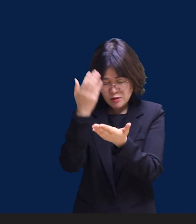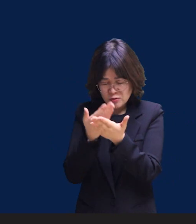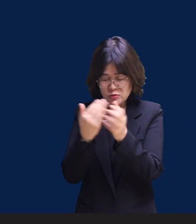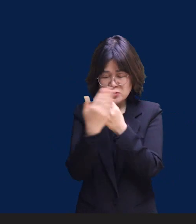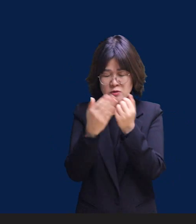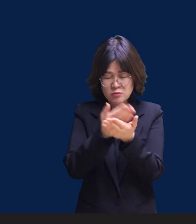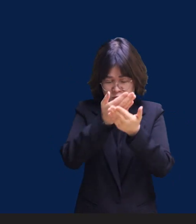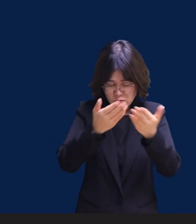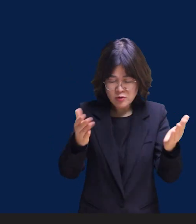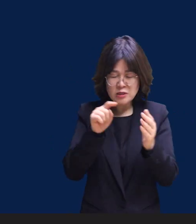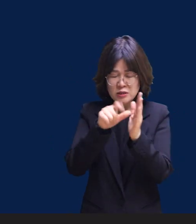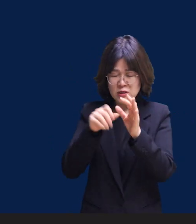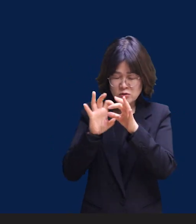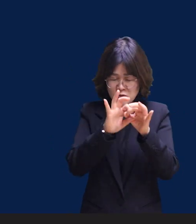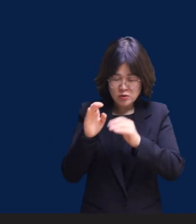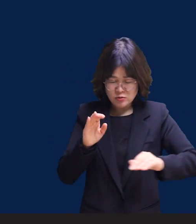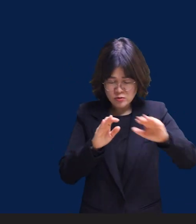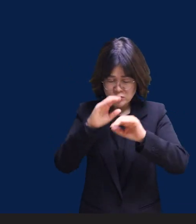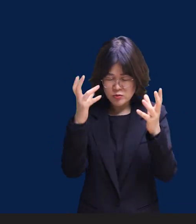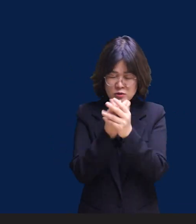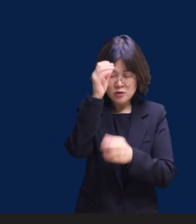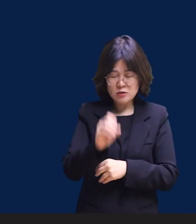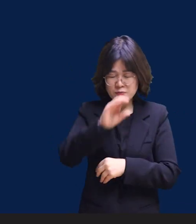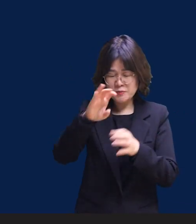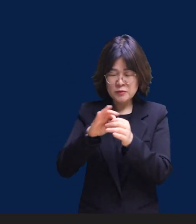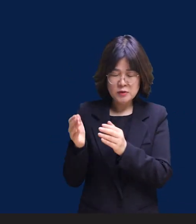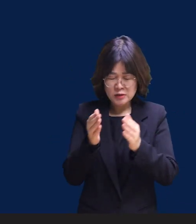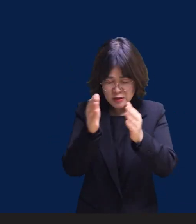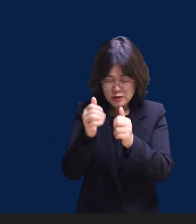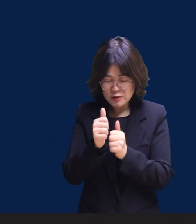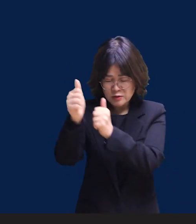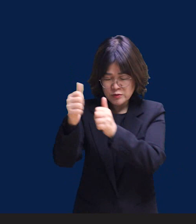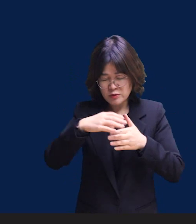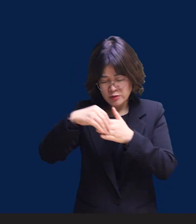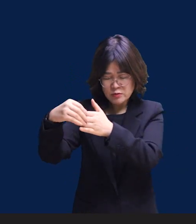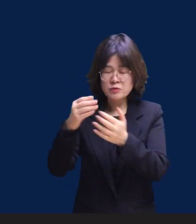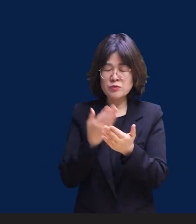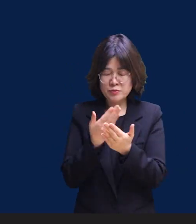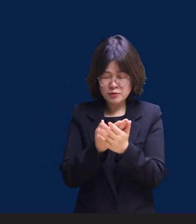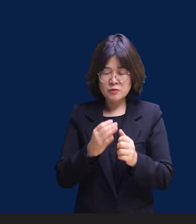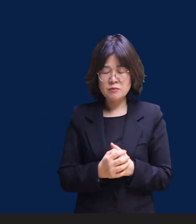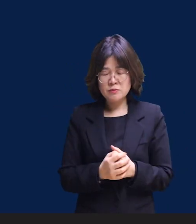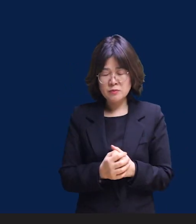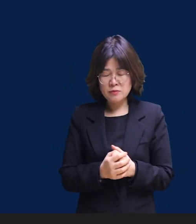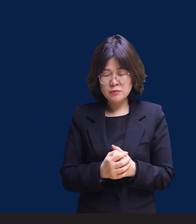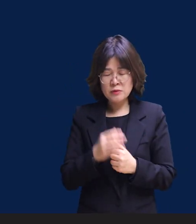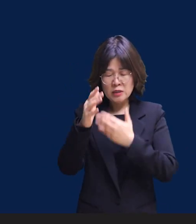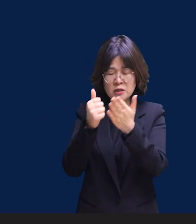은혜를 베푸사 이 시간을 통해 저희들도 온전히 십자가의 길을 따를 수 있게 인도하여